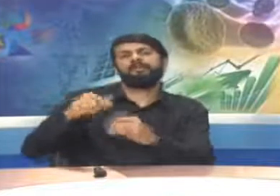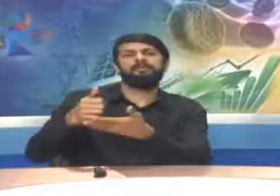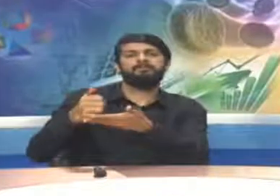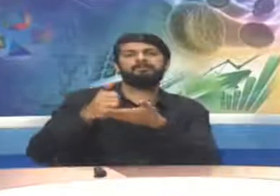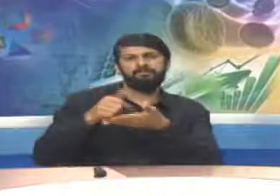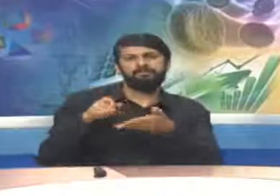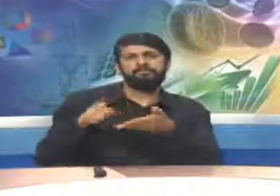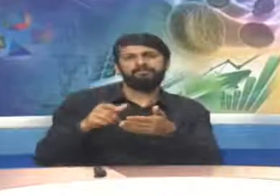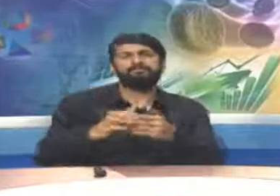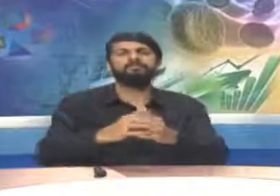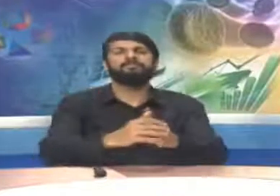development.